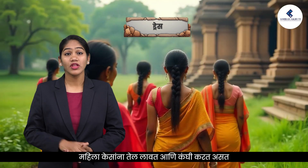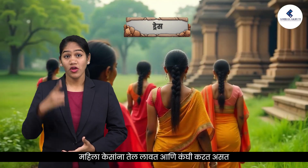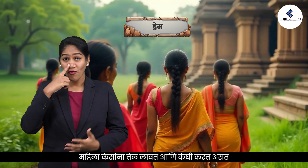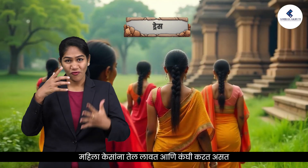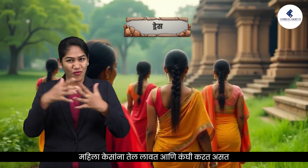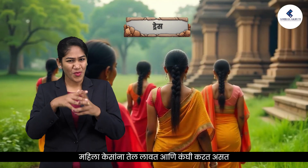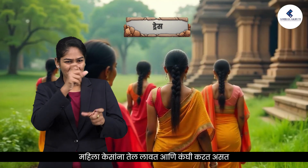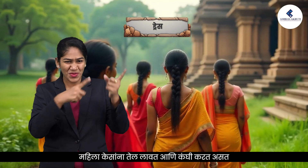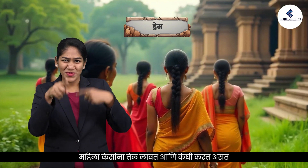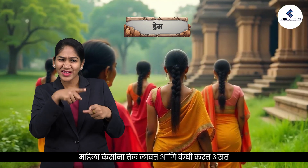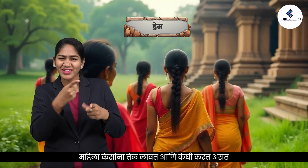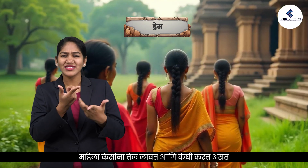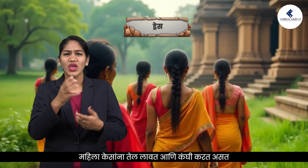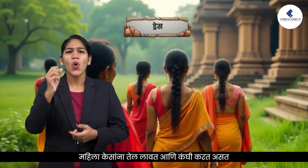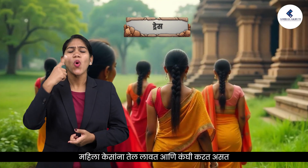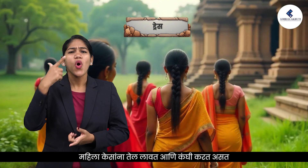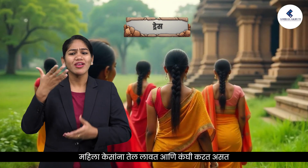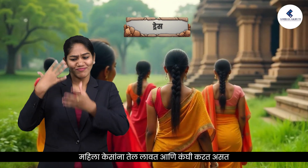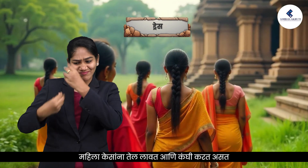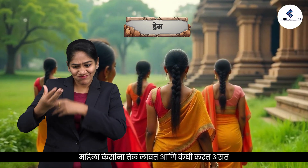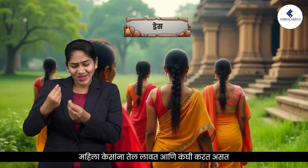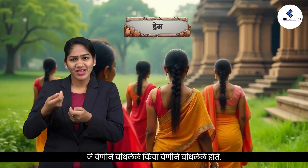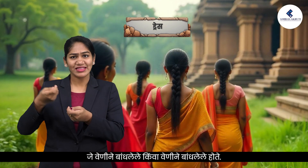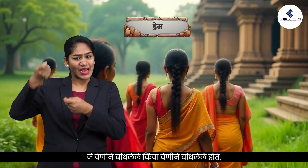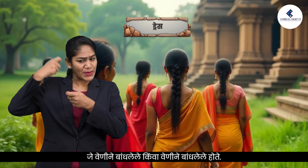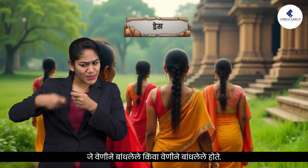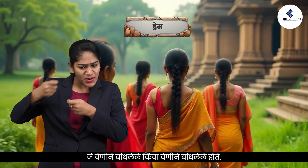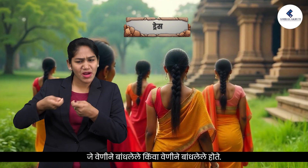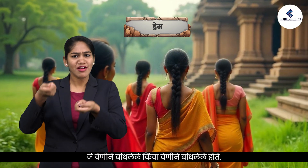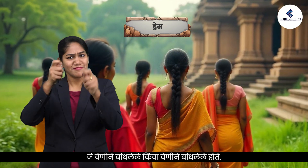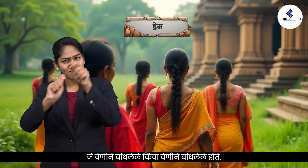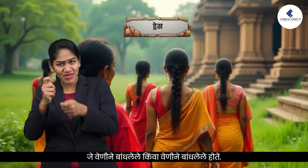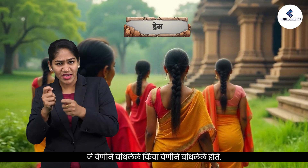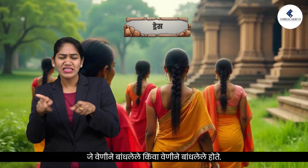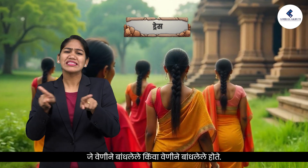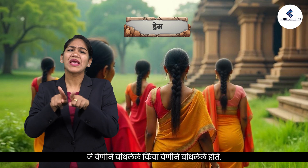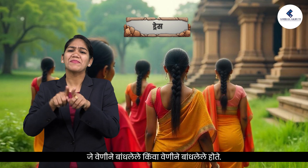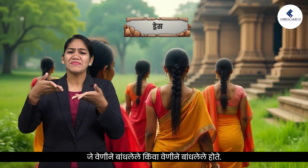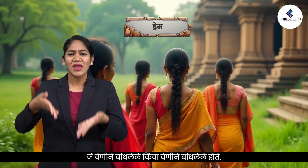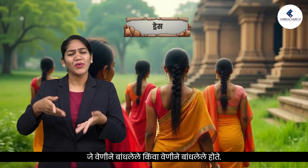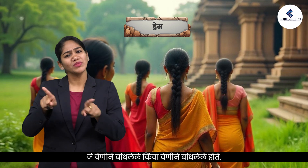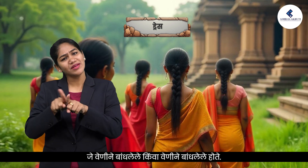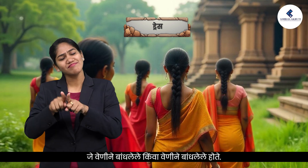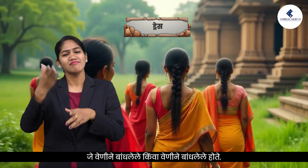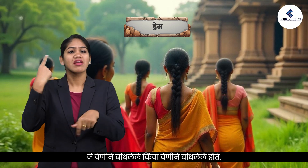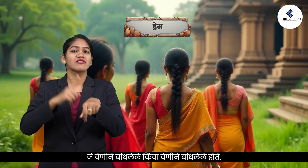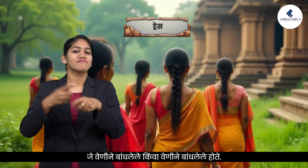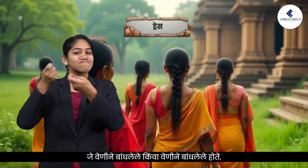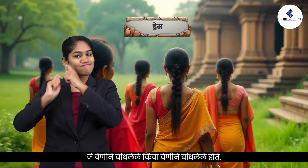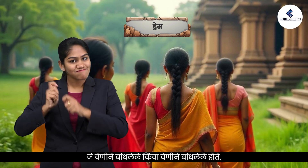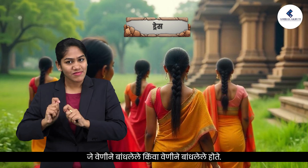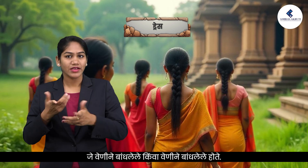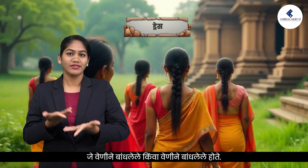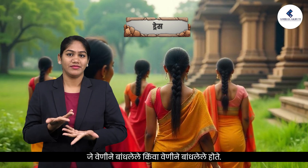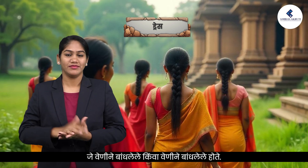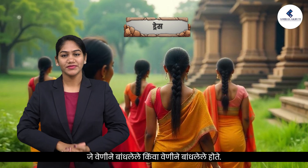महिला केसांना तेल लावत आणि कंघी करत असत, जे वेणीने बांधलेले किंवा वेणीने